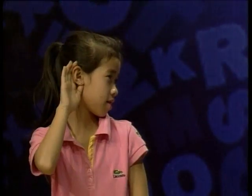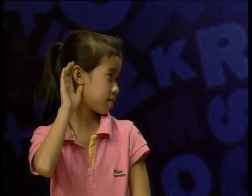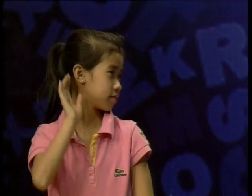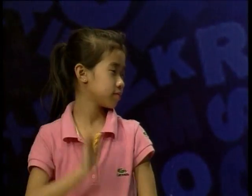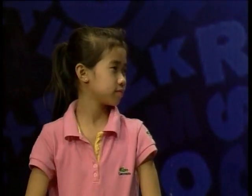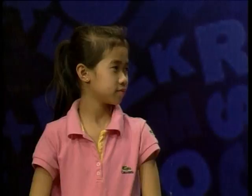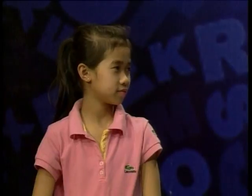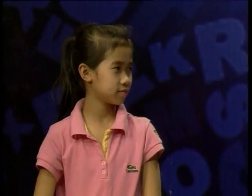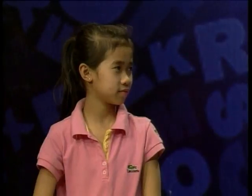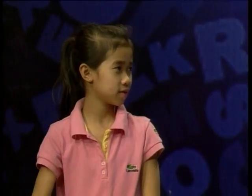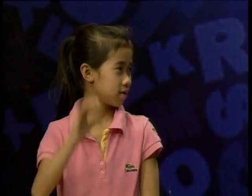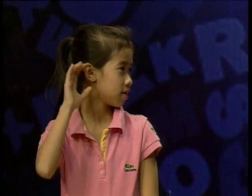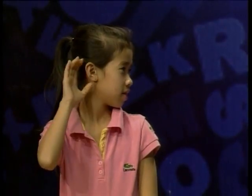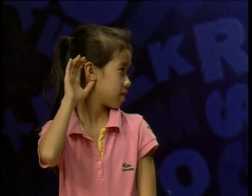Bạn trả lời là tay chúng ta thường dùng để nghe